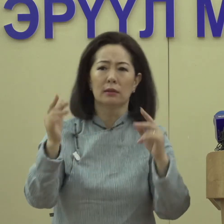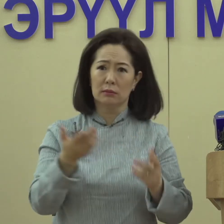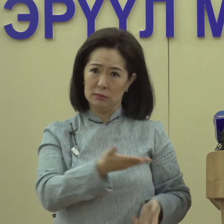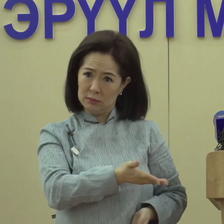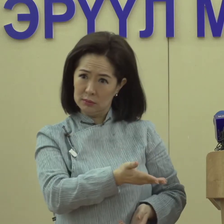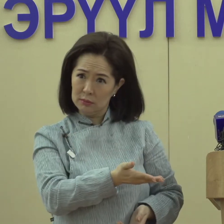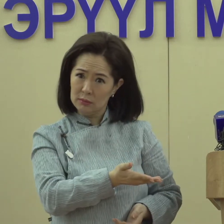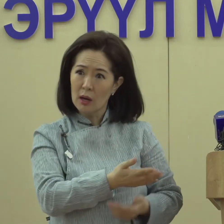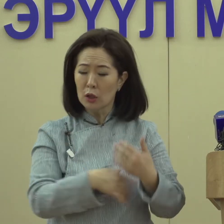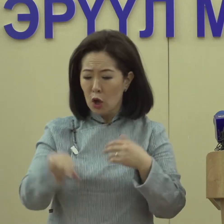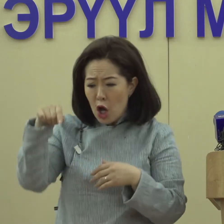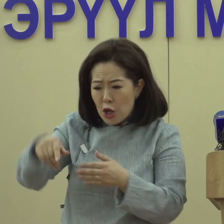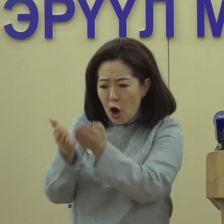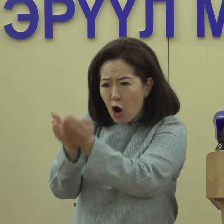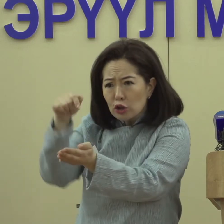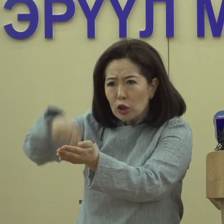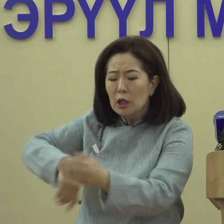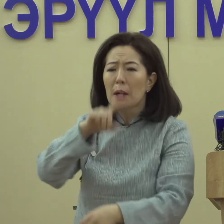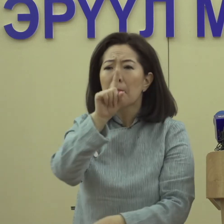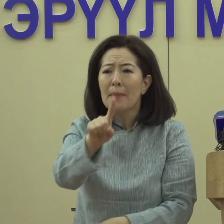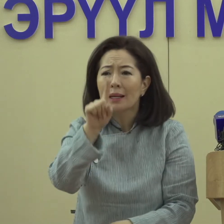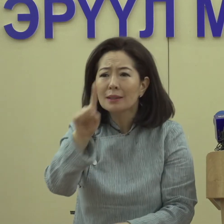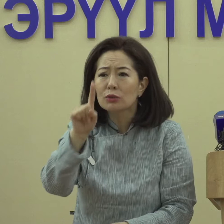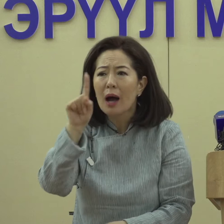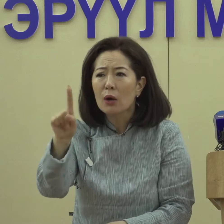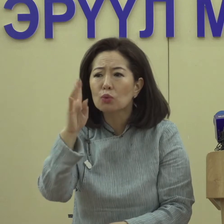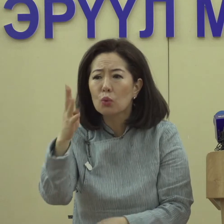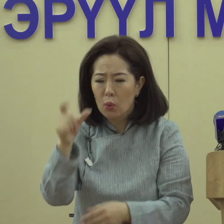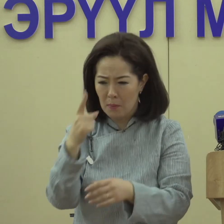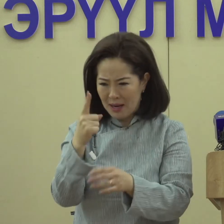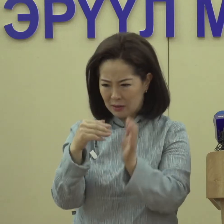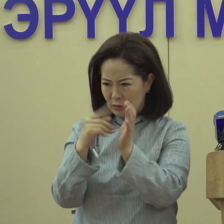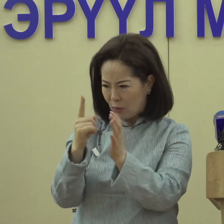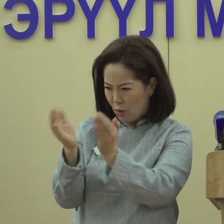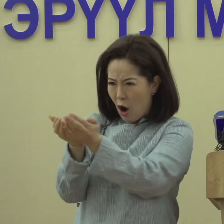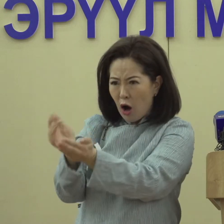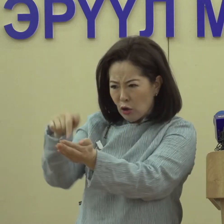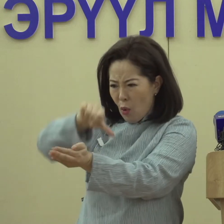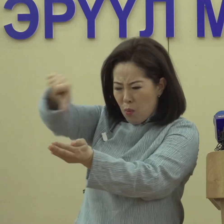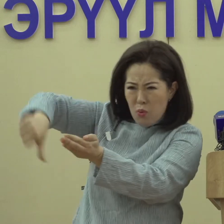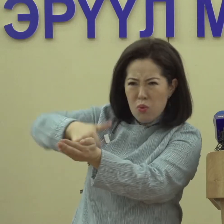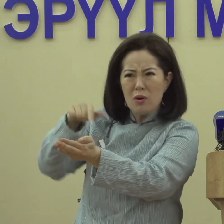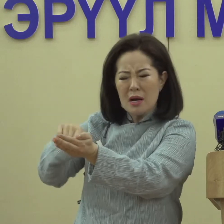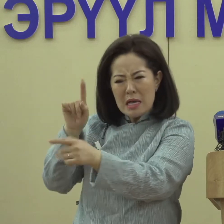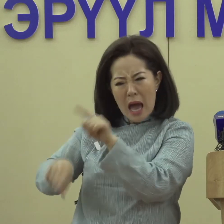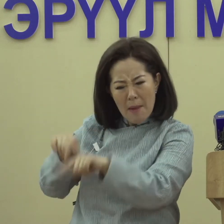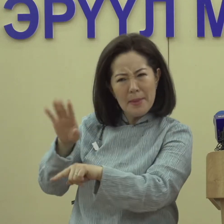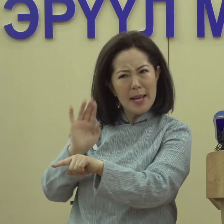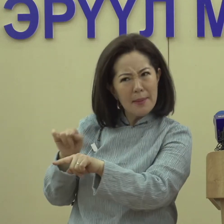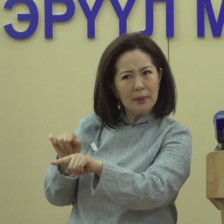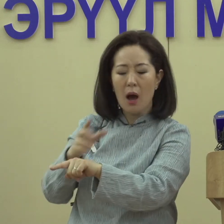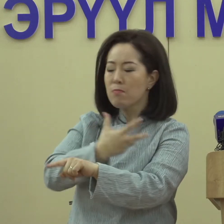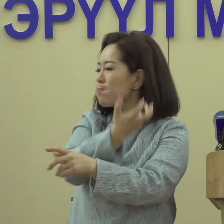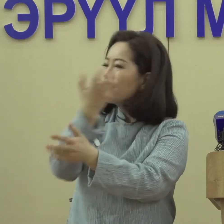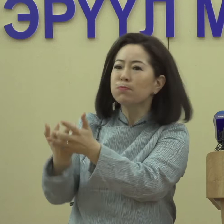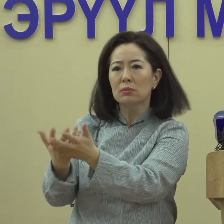байгаа. Гэтэл бол 1114 хоног хүнийг одоо хүлэг онцон дээр тусгаарлах гэдэг бол хүлэг онцны орчин байдал ямар вэ? Тэгэхээр ийм